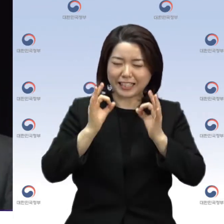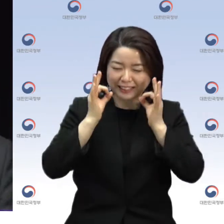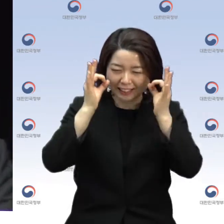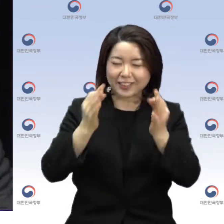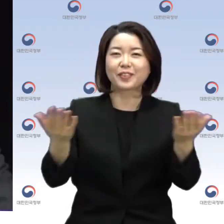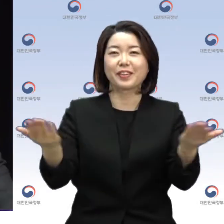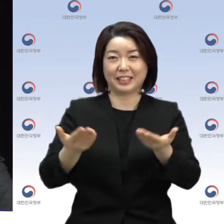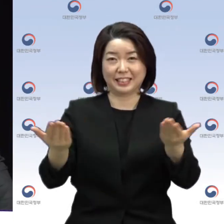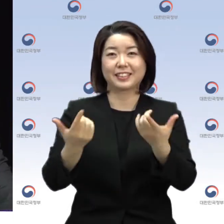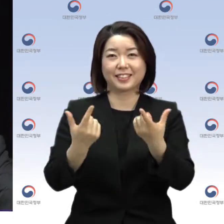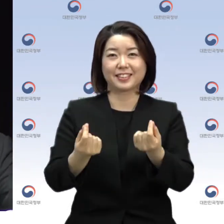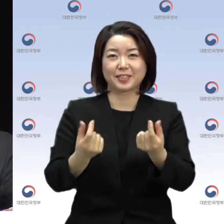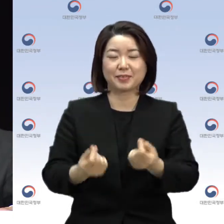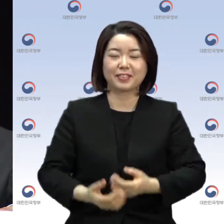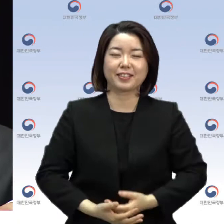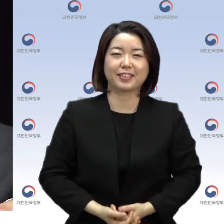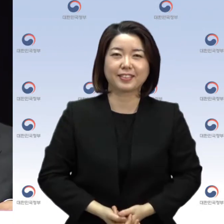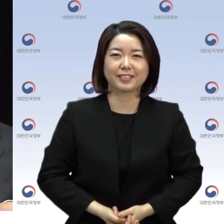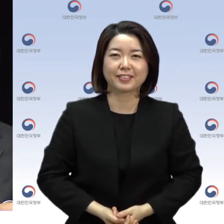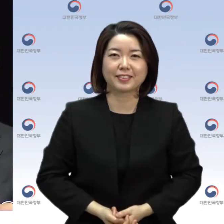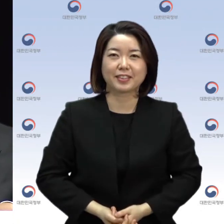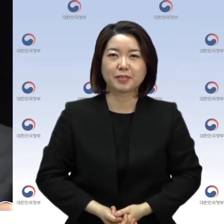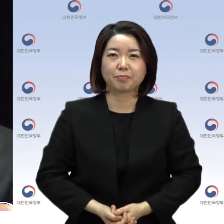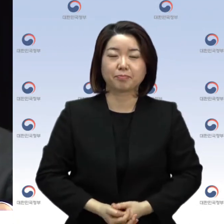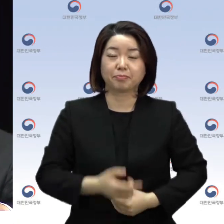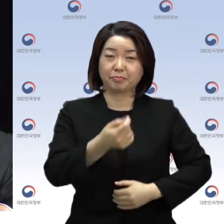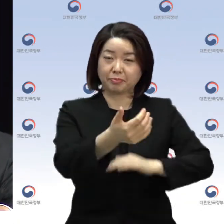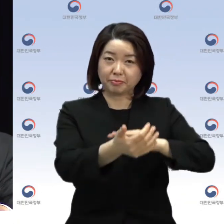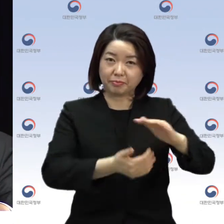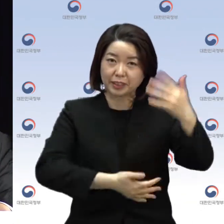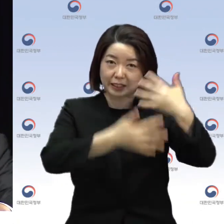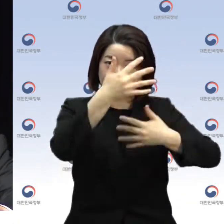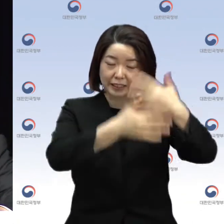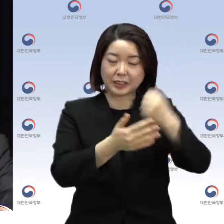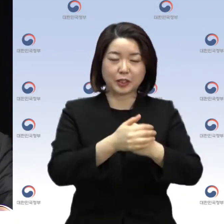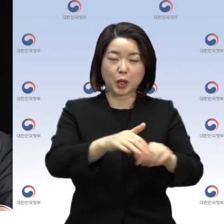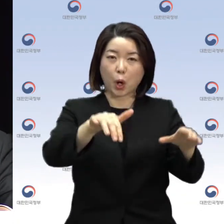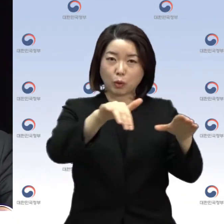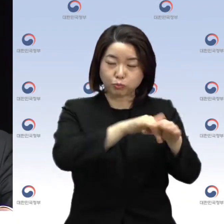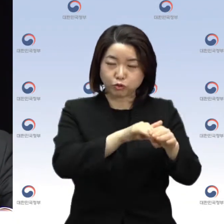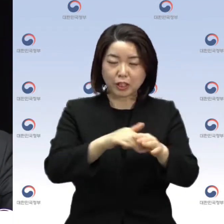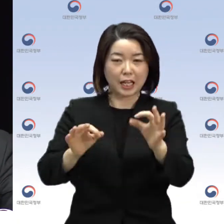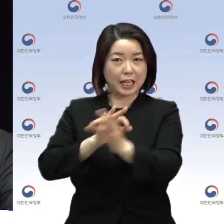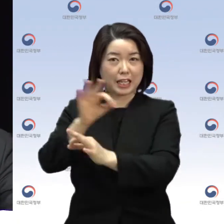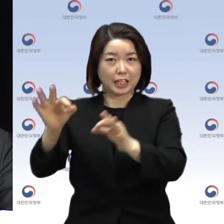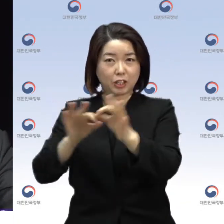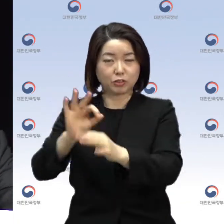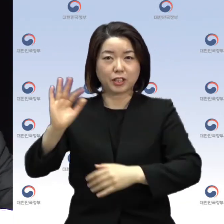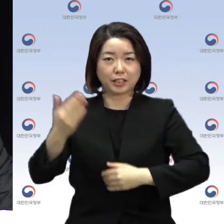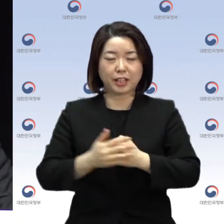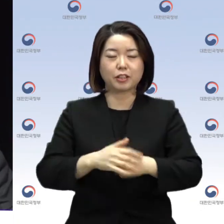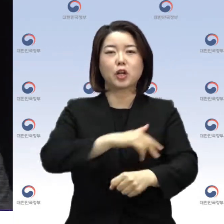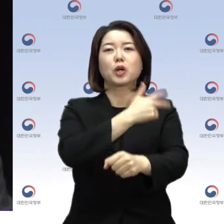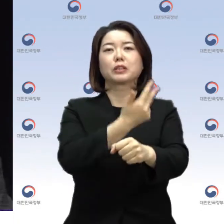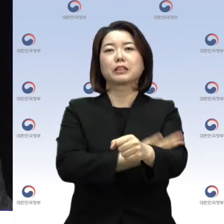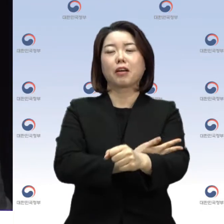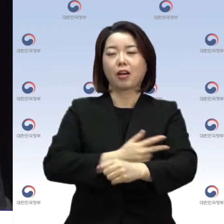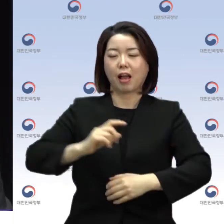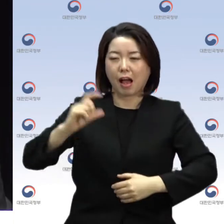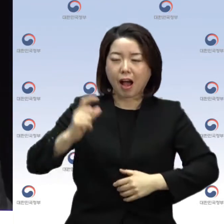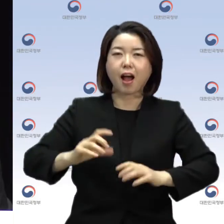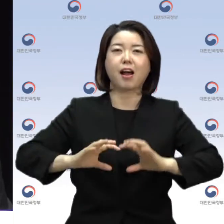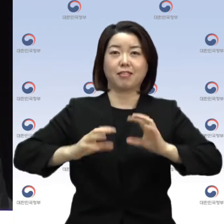작업인 것 같아요. 아까 그 영상에서 문화가 경제가 되는 저작권